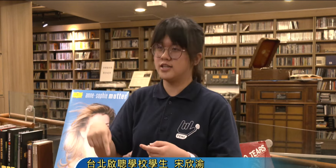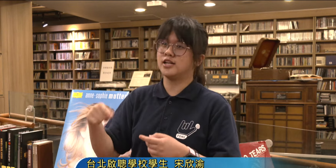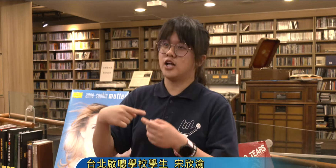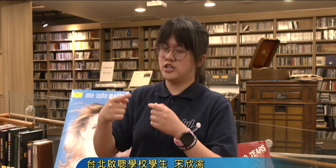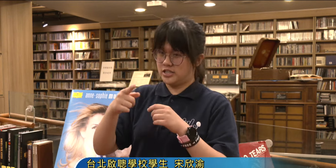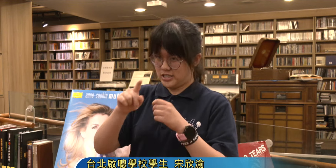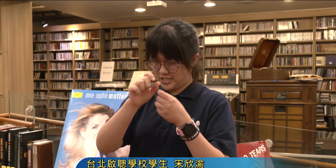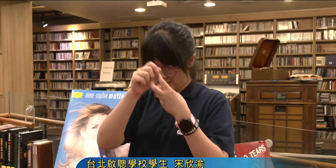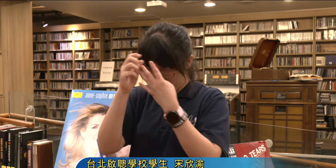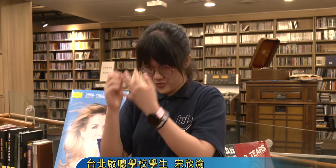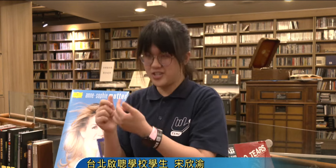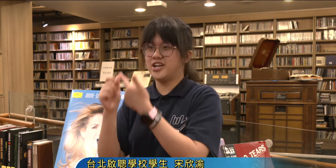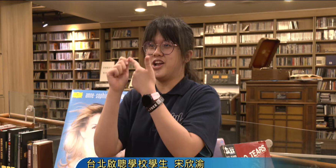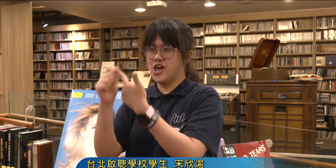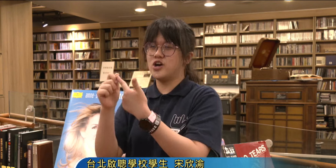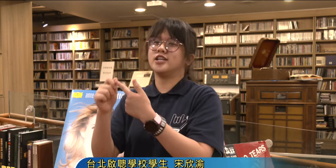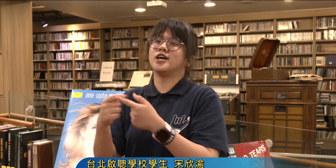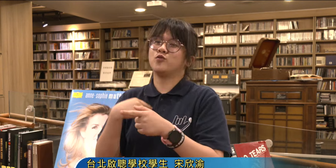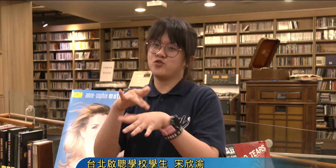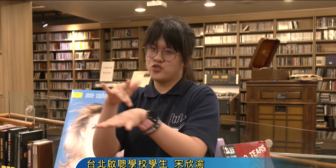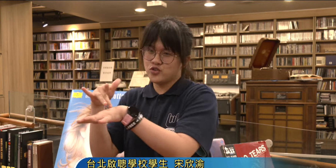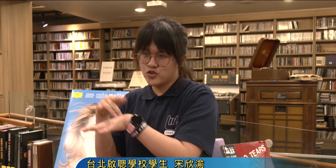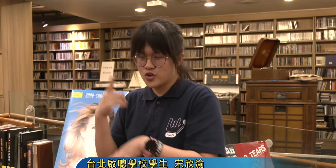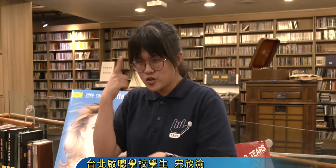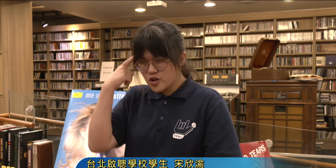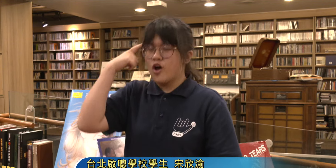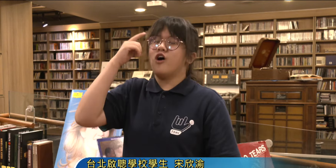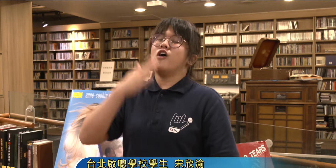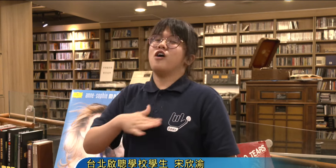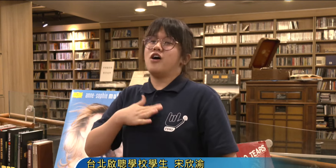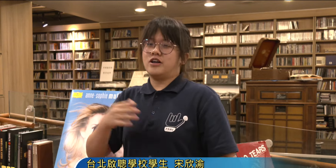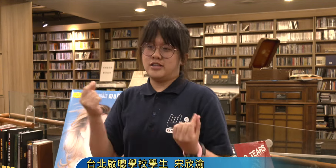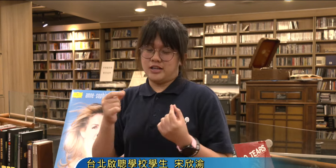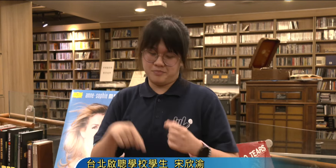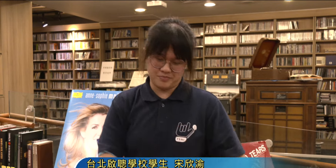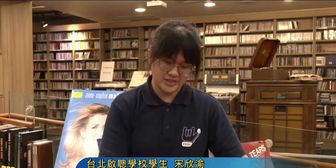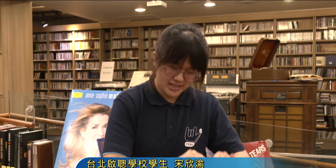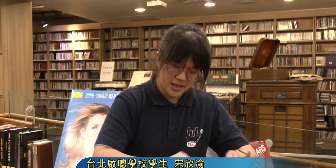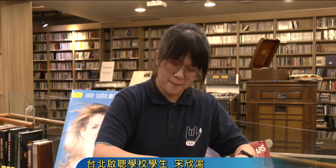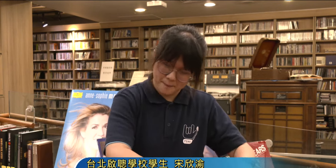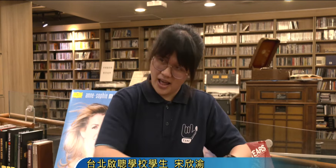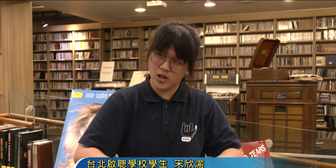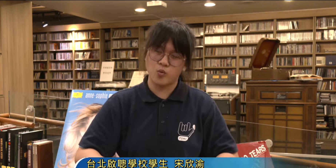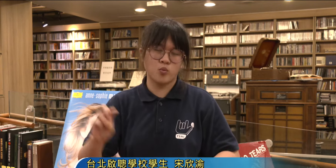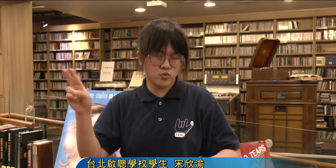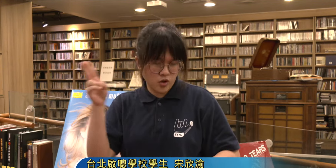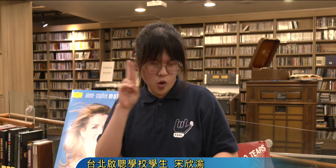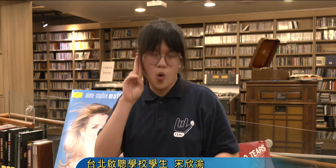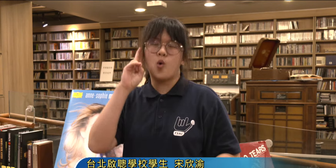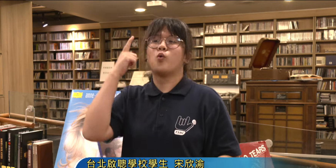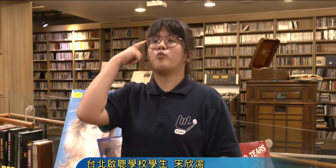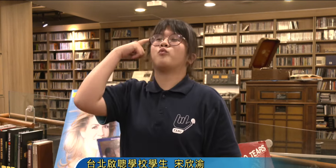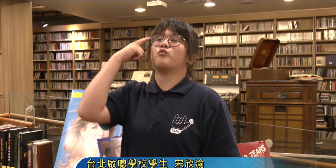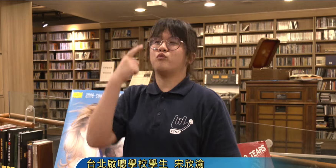课，接触之后就知道了，像是透过地板震动来感受声